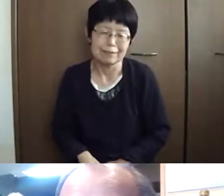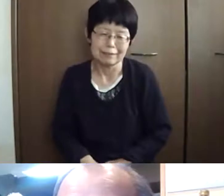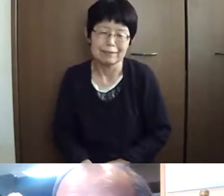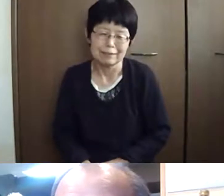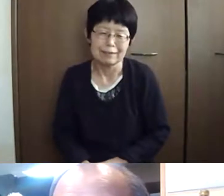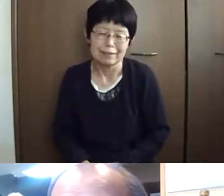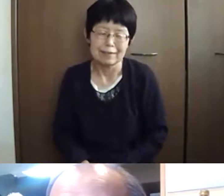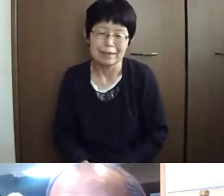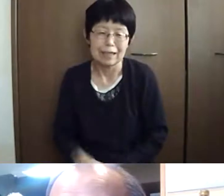あと、あえて言えば